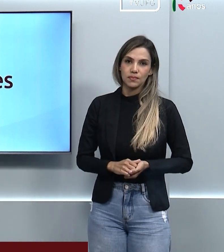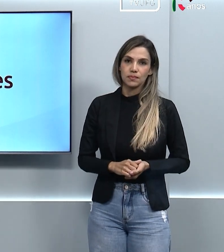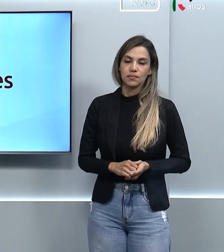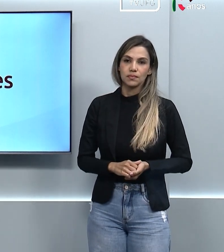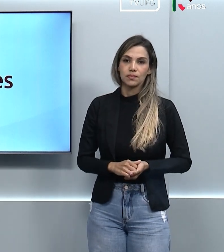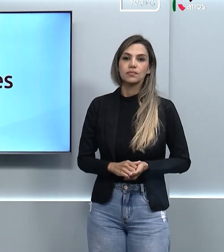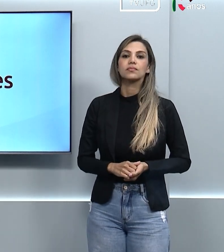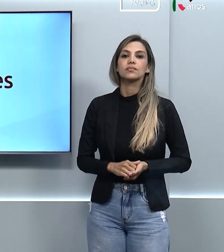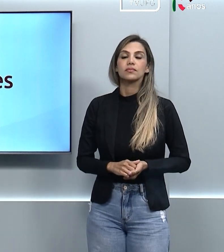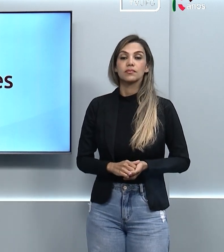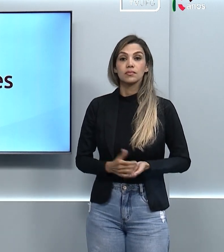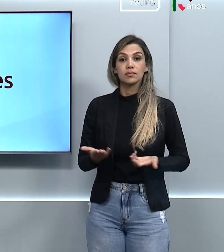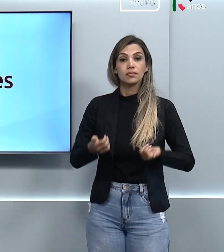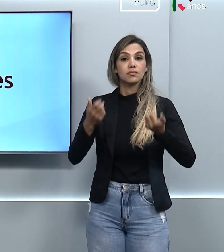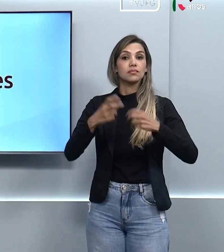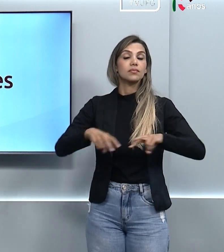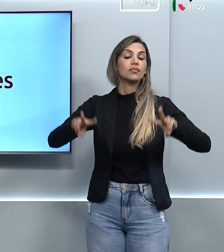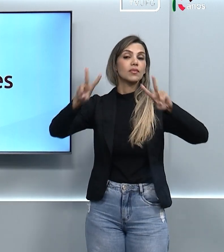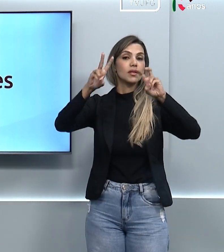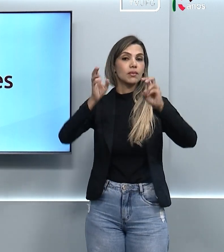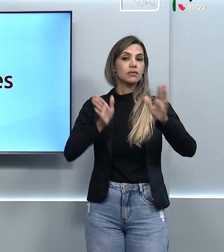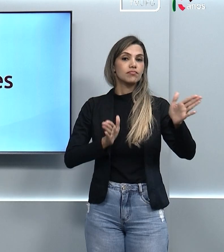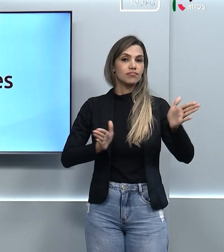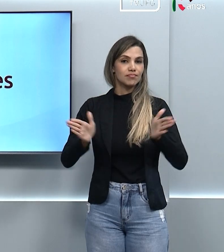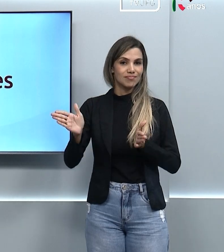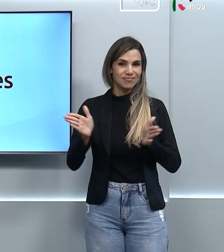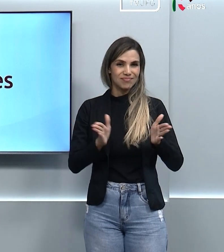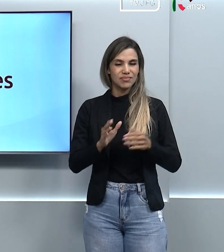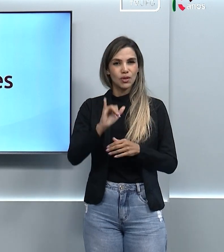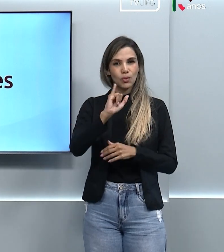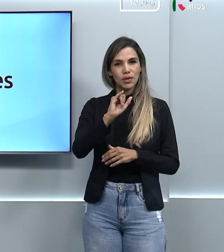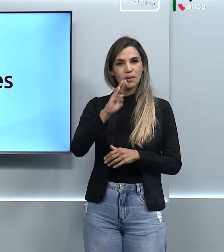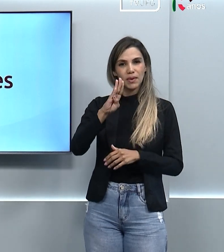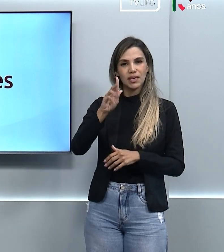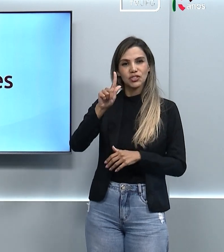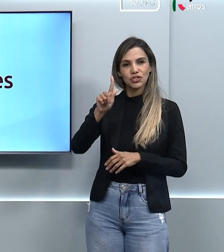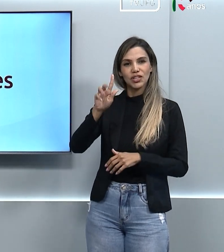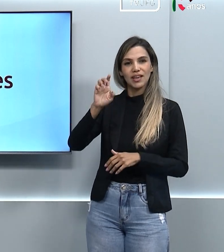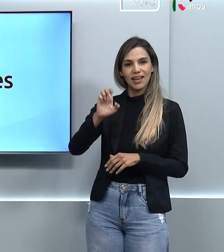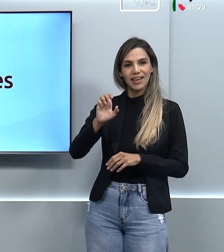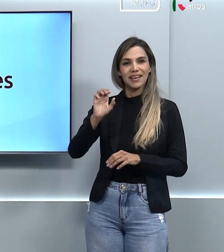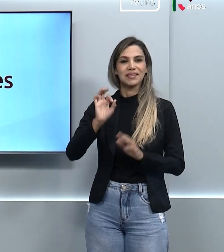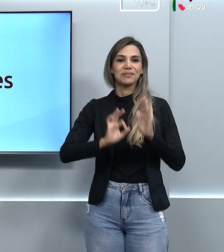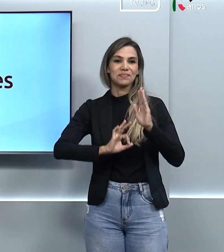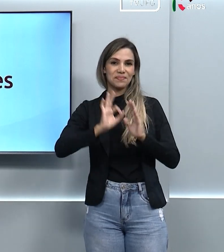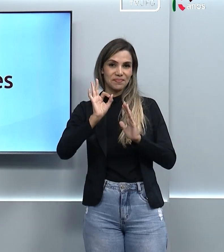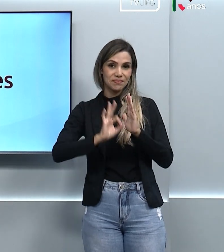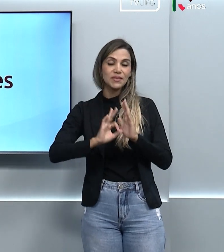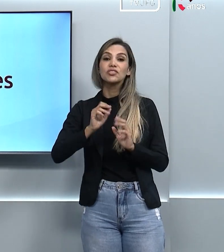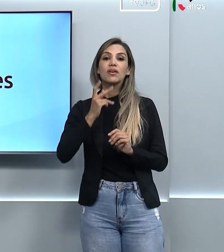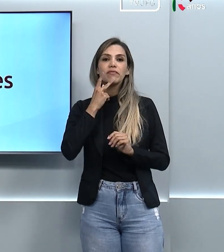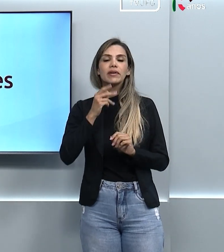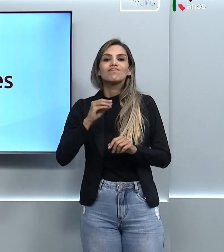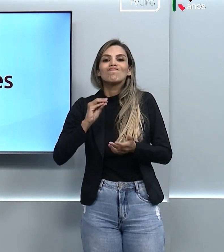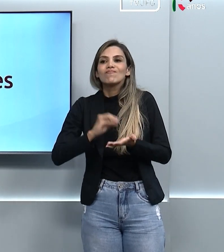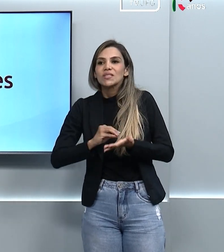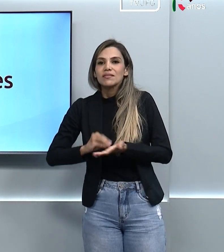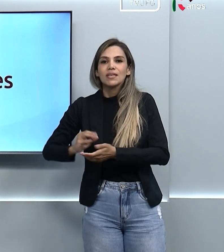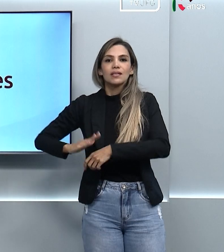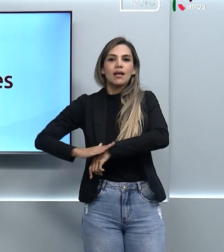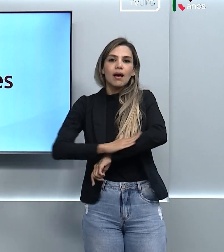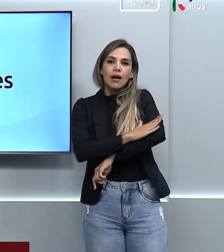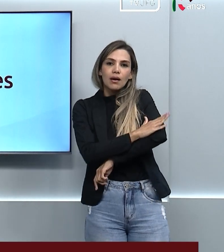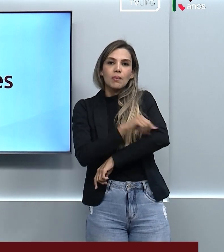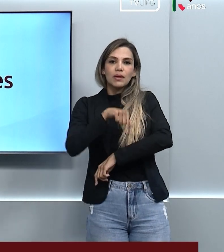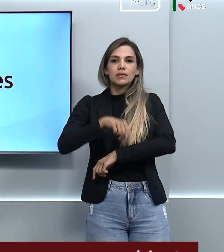E agora a gente fala sobre acessibilidade. O IBGE revelou que faltam rampas para cadeirantes no Brasil.